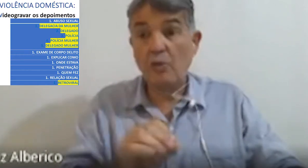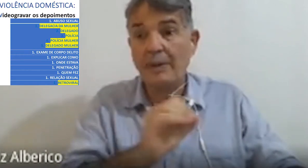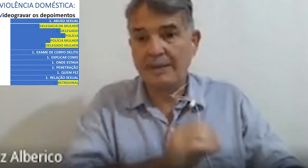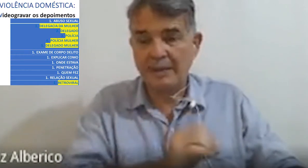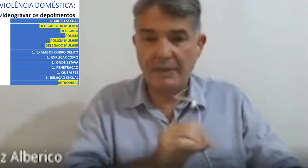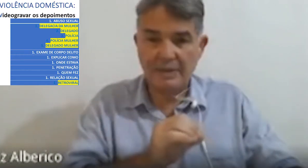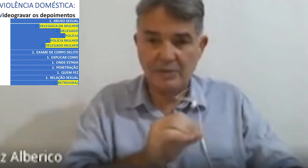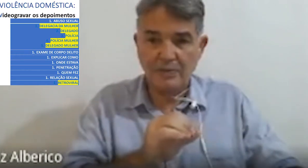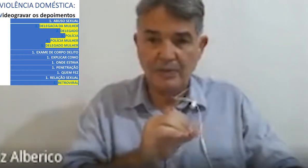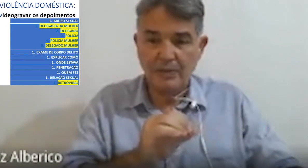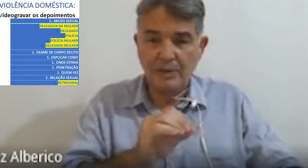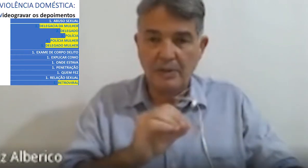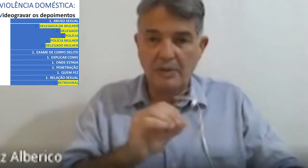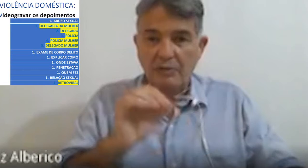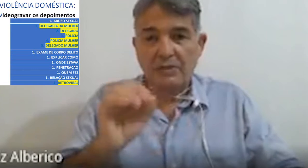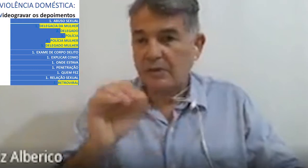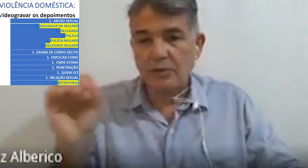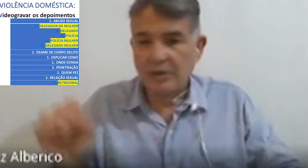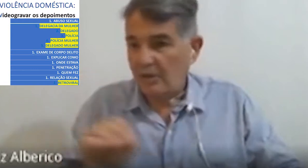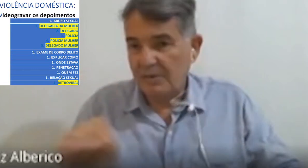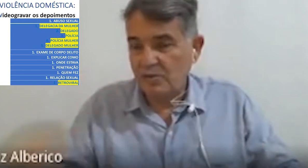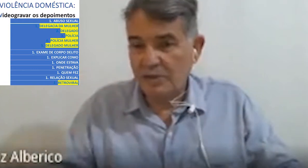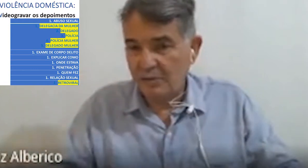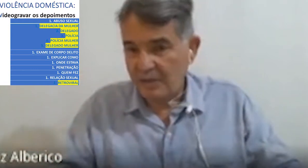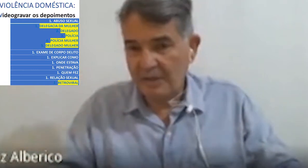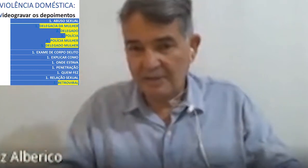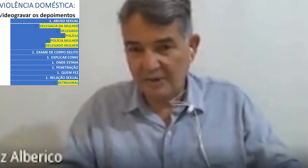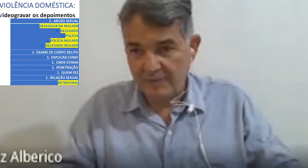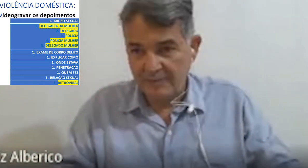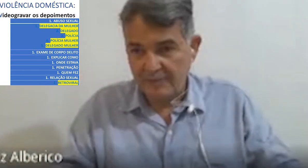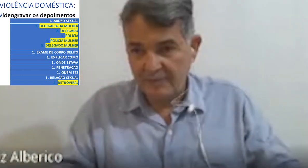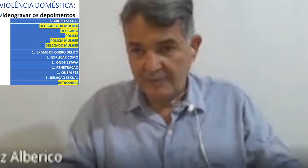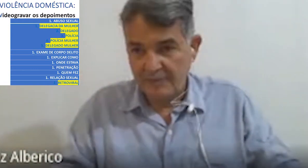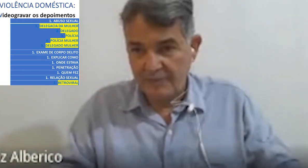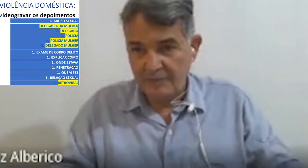má interpretação. Você pode condenar uma pessoa que não tenha nada a ver.